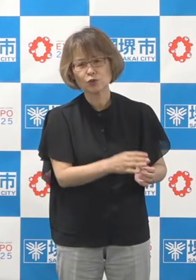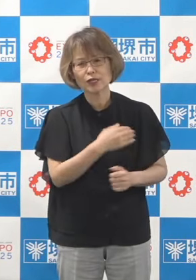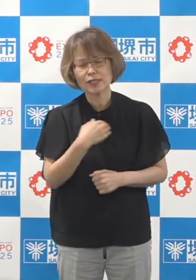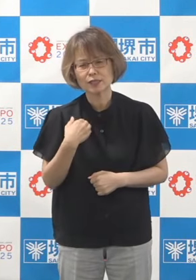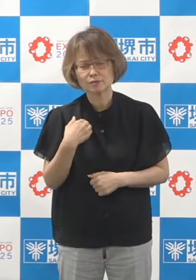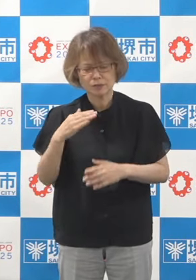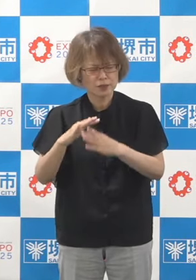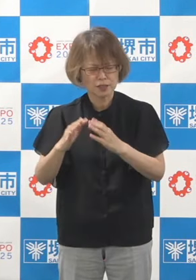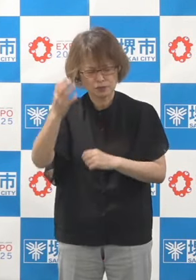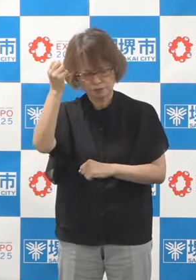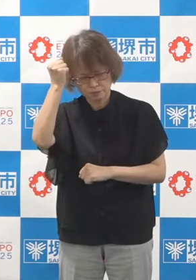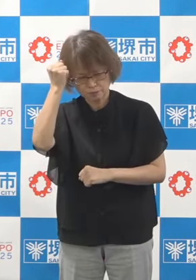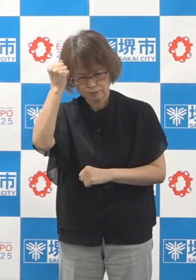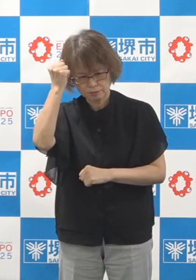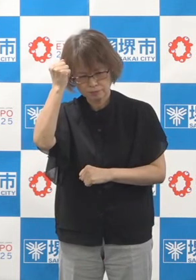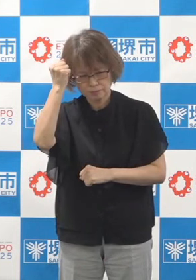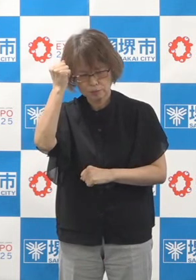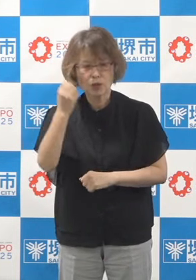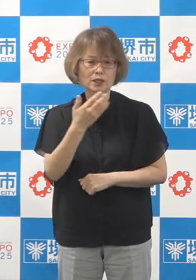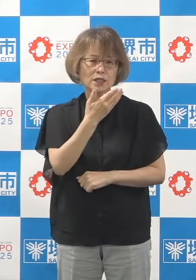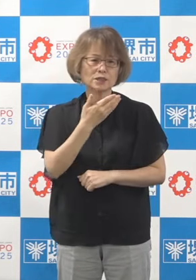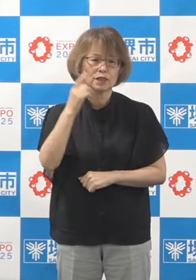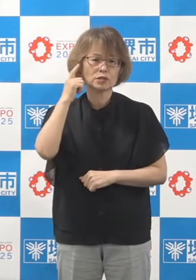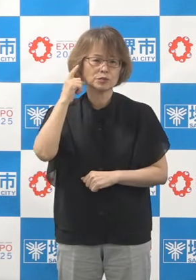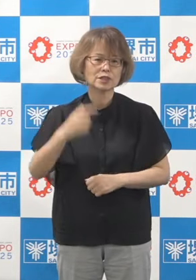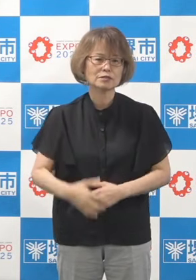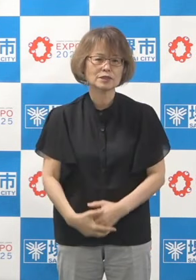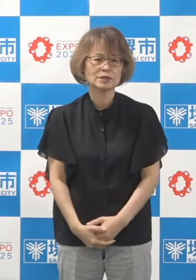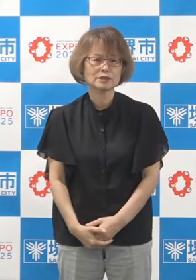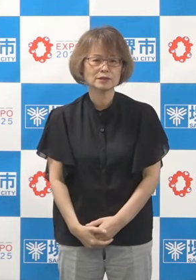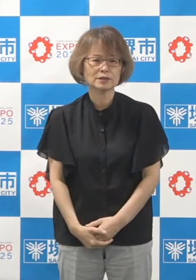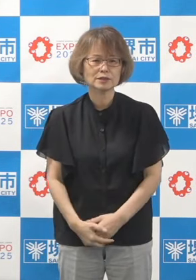とするためにも大変意義深いことだと考えています。